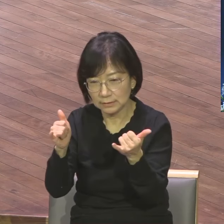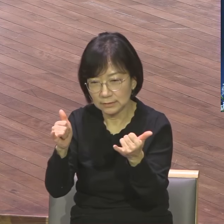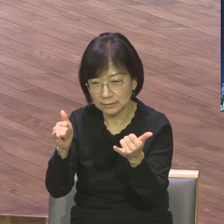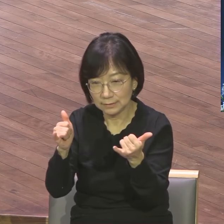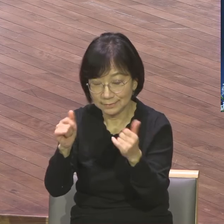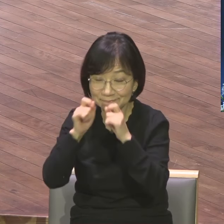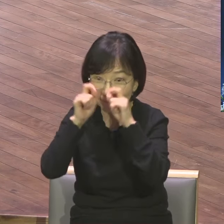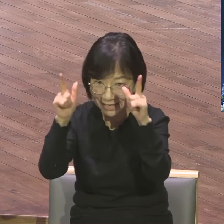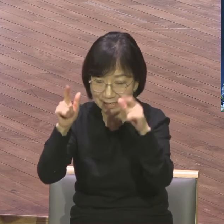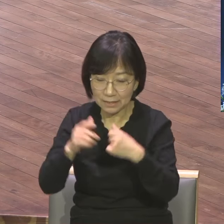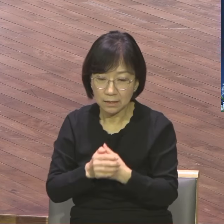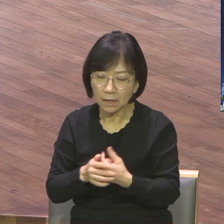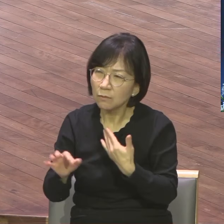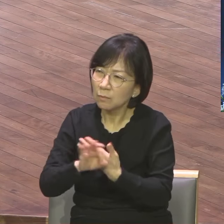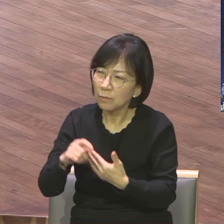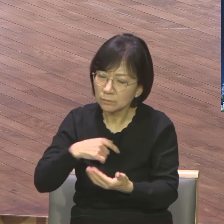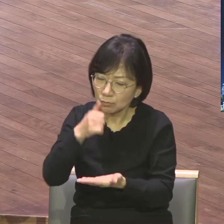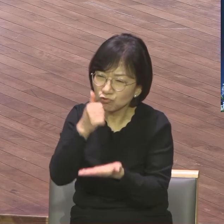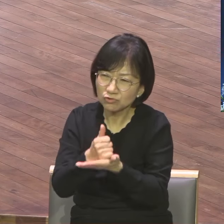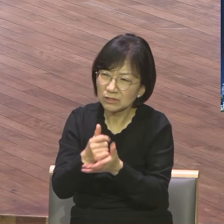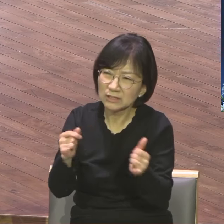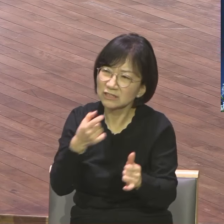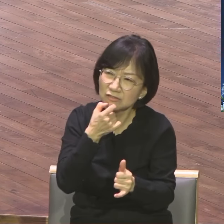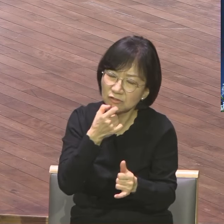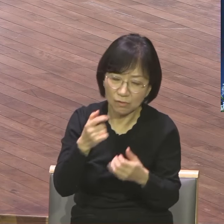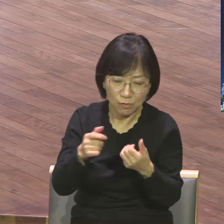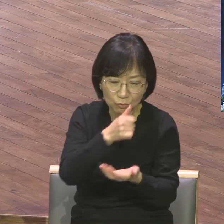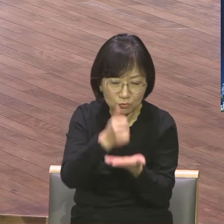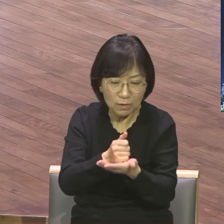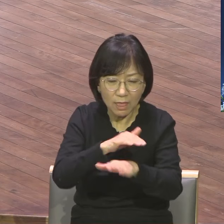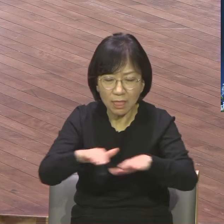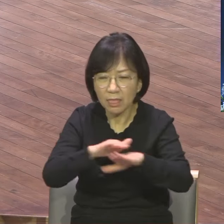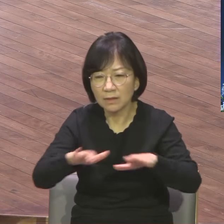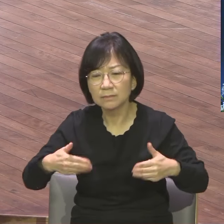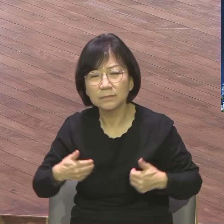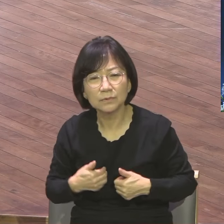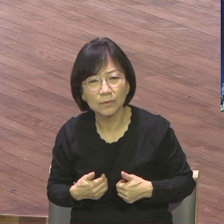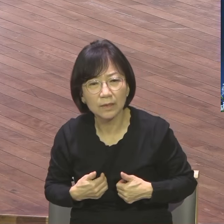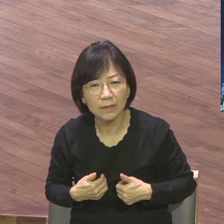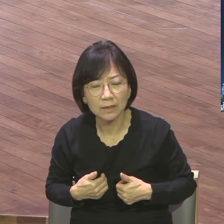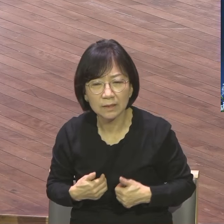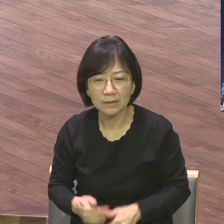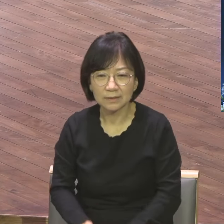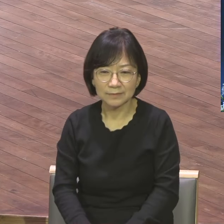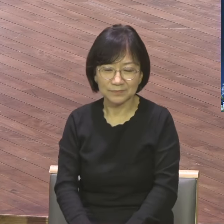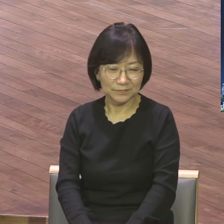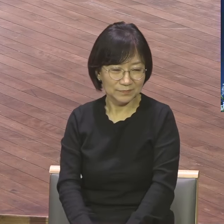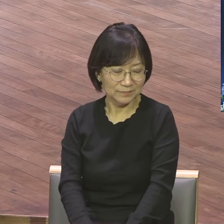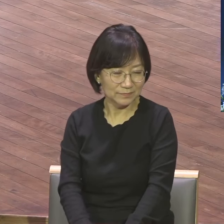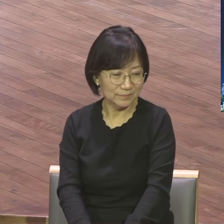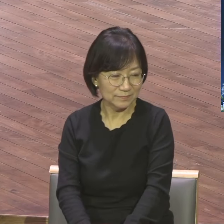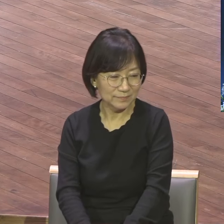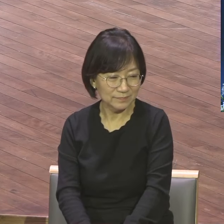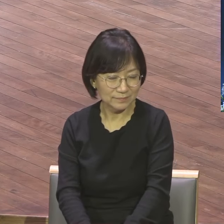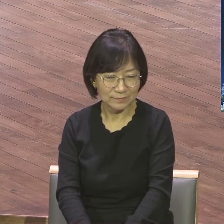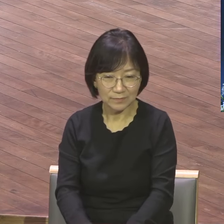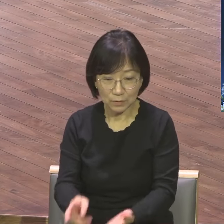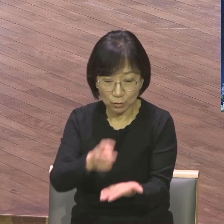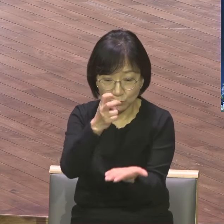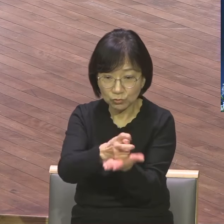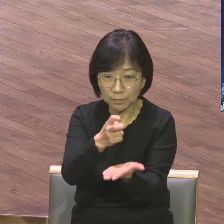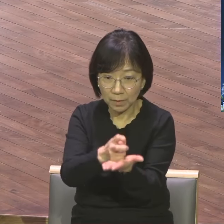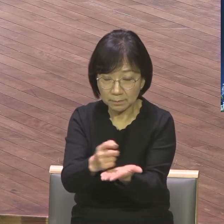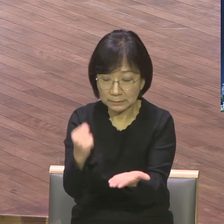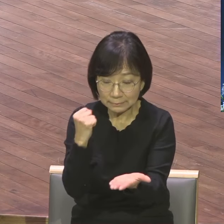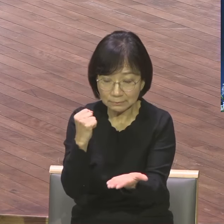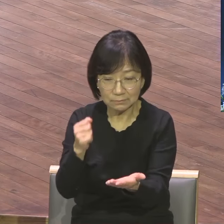죄를 해결받아요. 율법은 죄를 깨닫게 하는 기능일 뿐이지 죄를